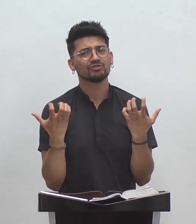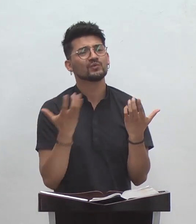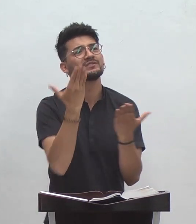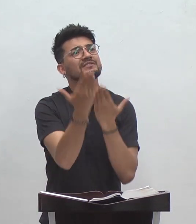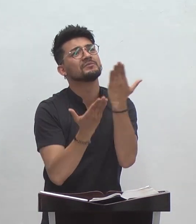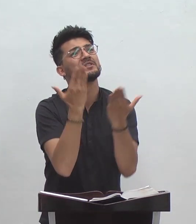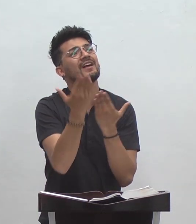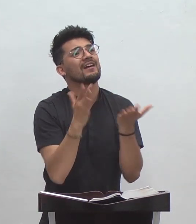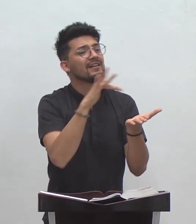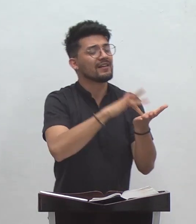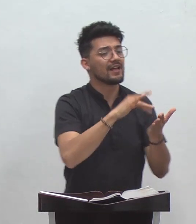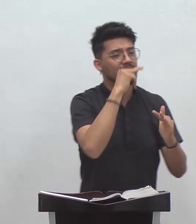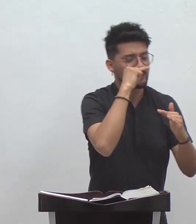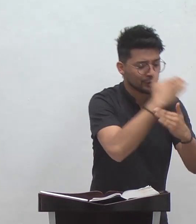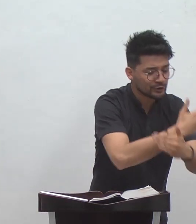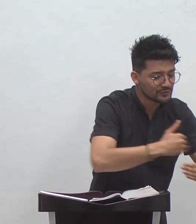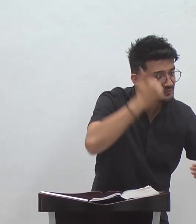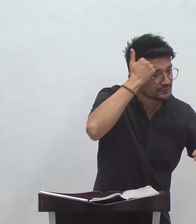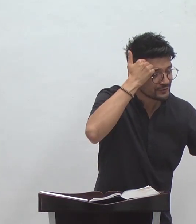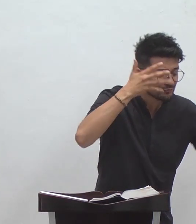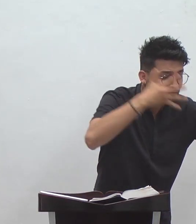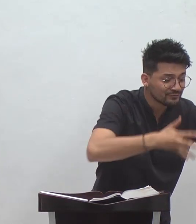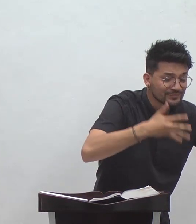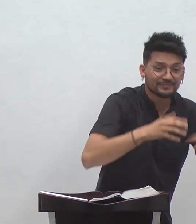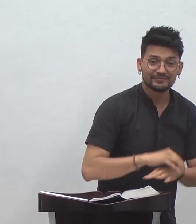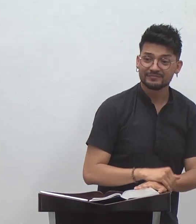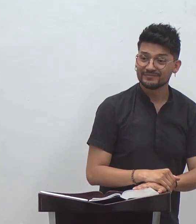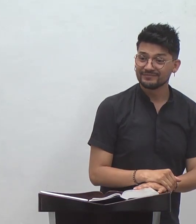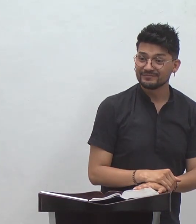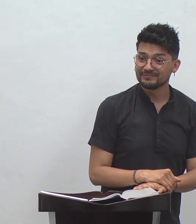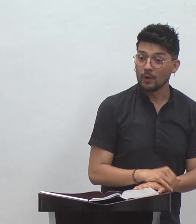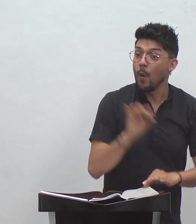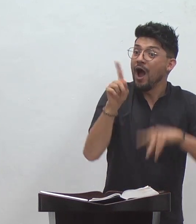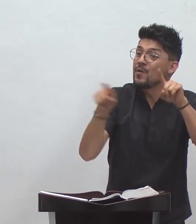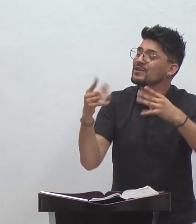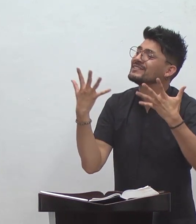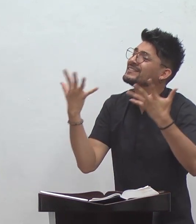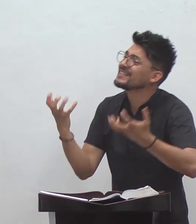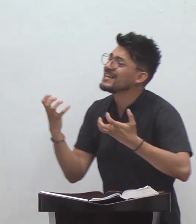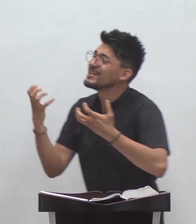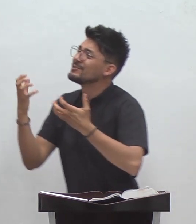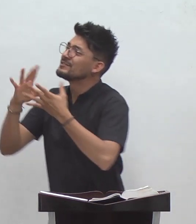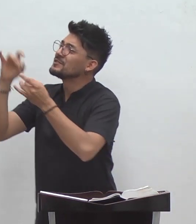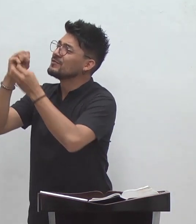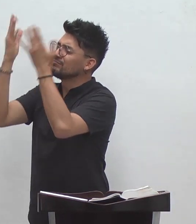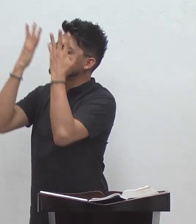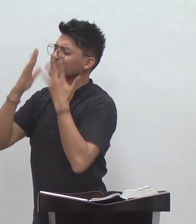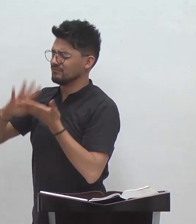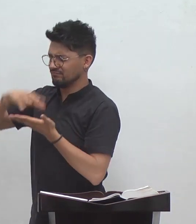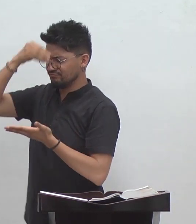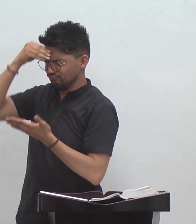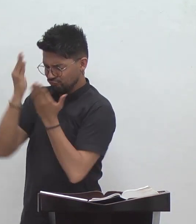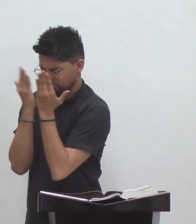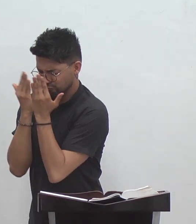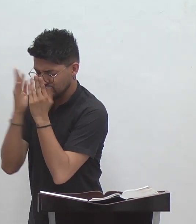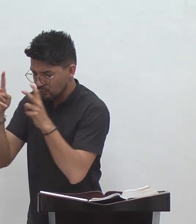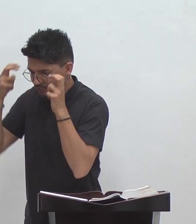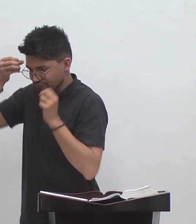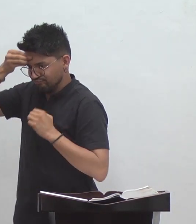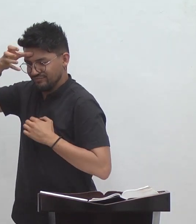solamente haya un evangelista. Si usted hoy quiere servir y sabe que puede hacerlo con los niños, hágalo, es tiempo. El Espíritu Santo le